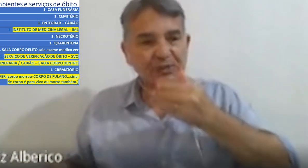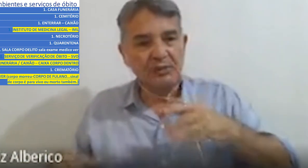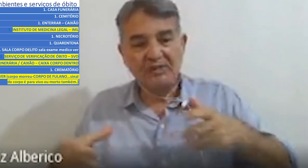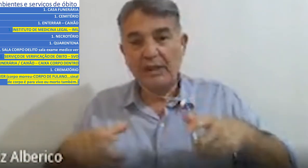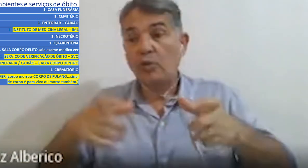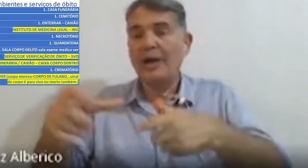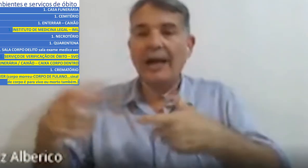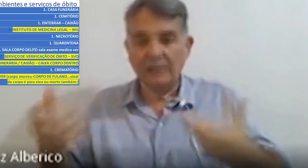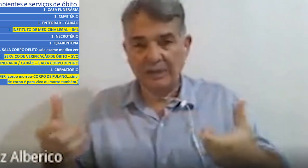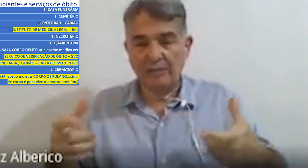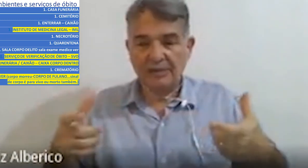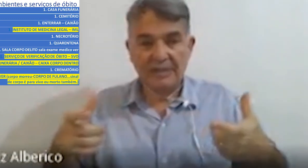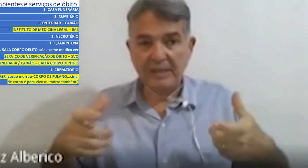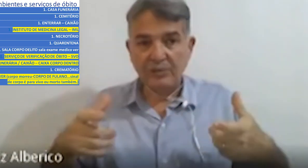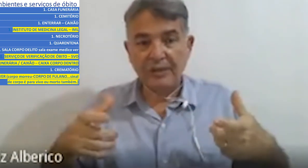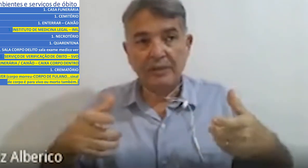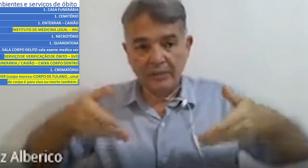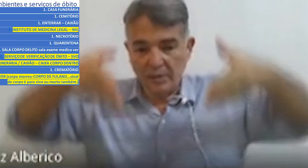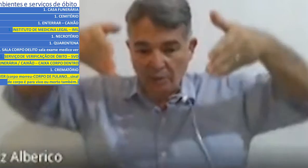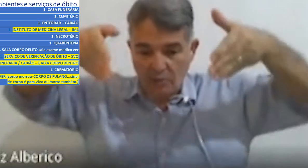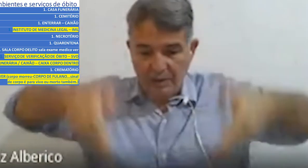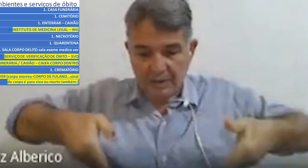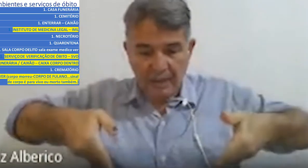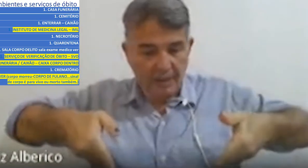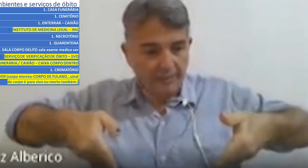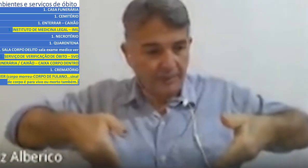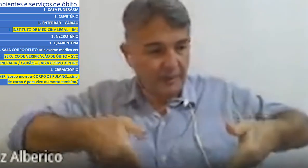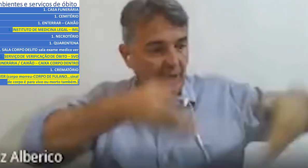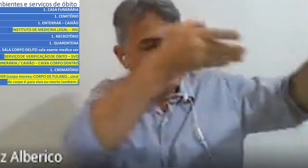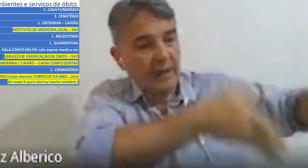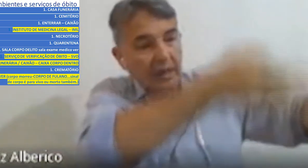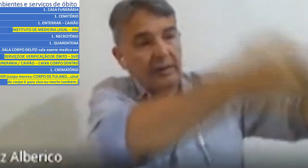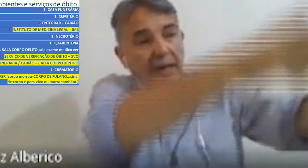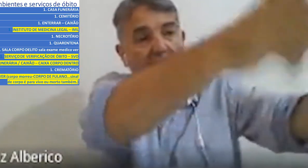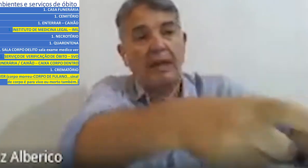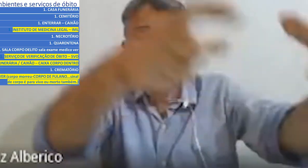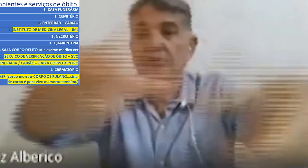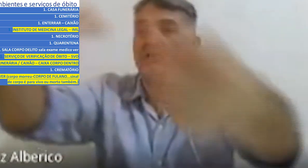Você vai dar o lugar onde está acontecendo, né? Então, quando enterra, e aí enterra, então você vai